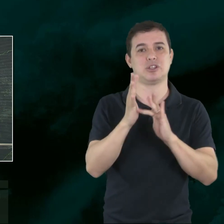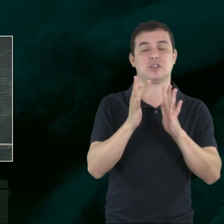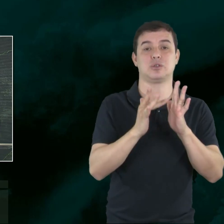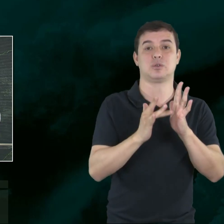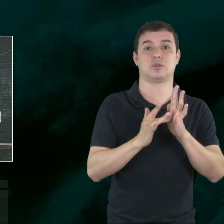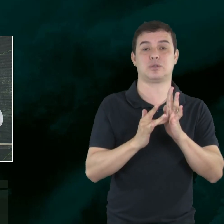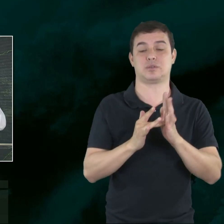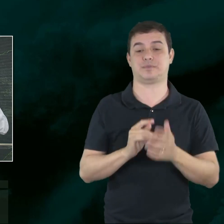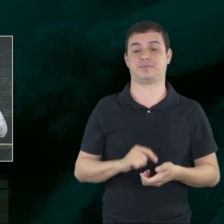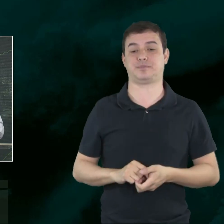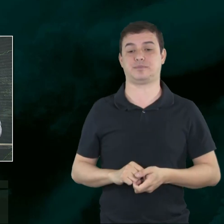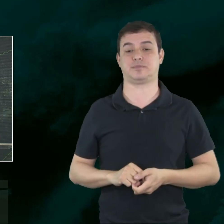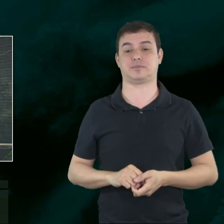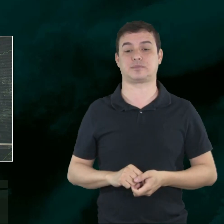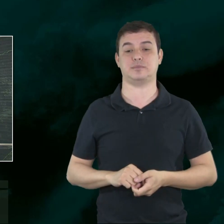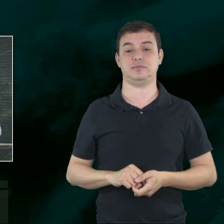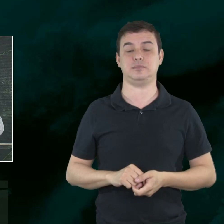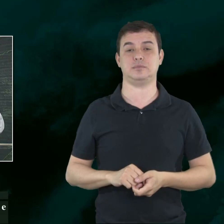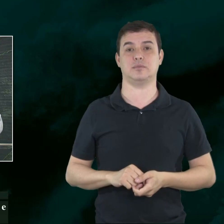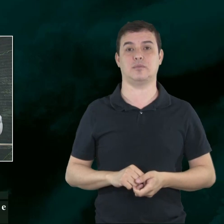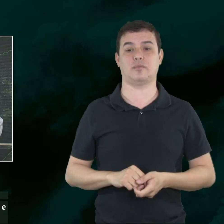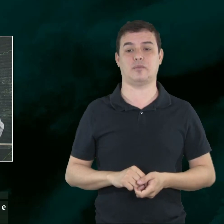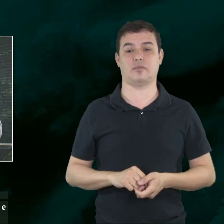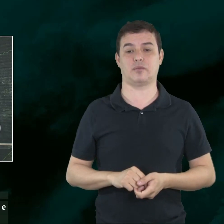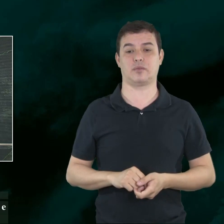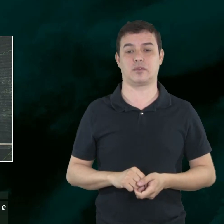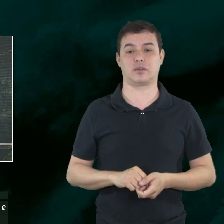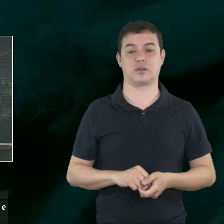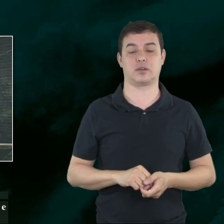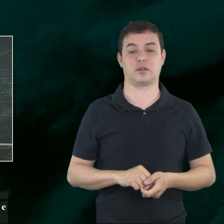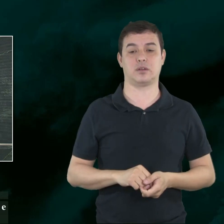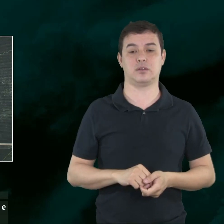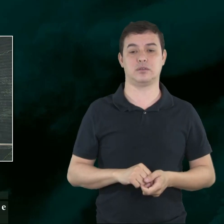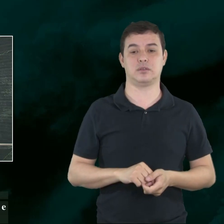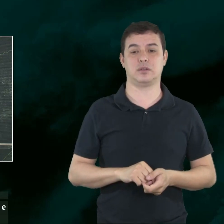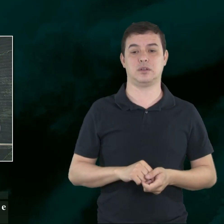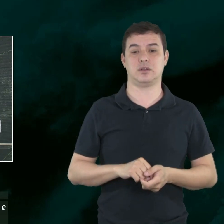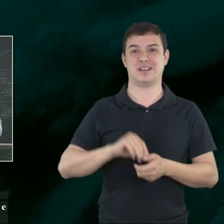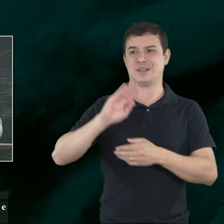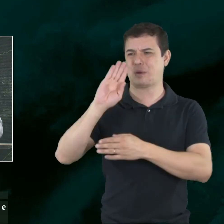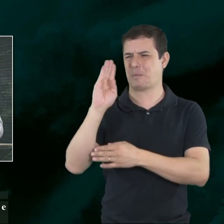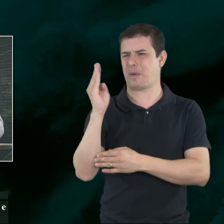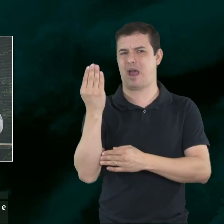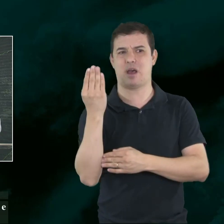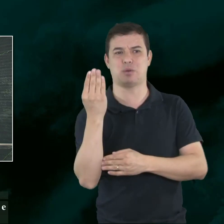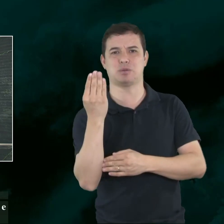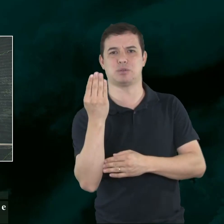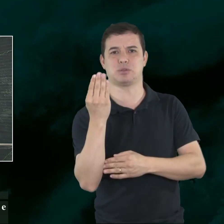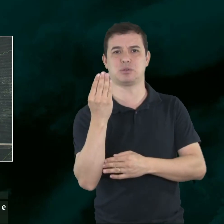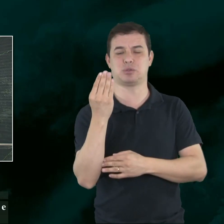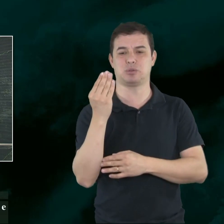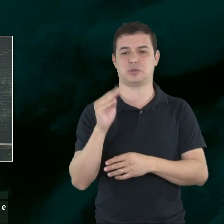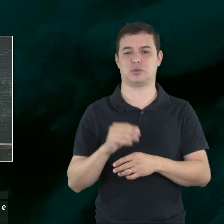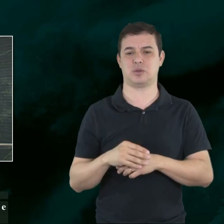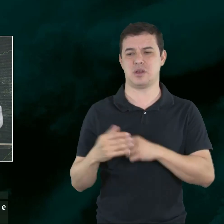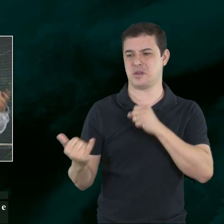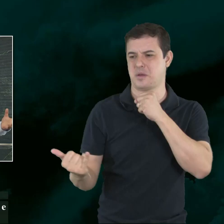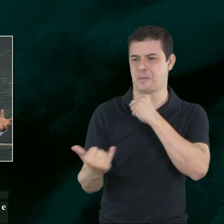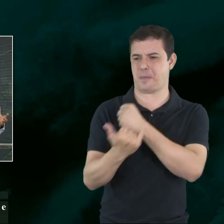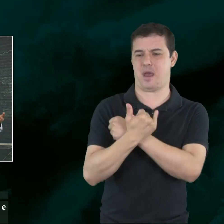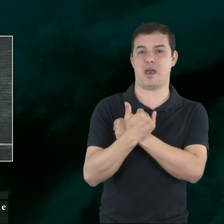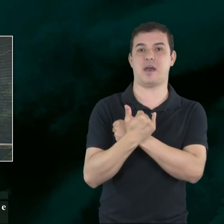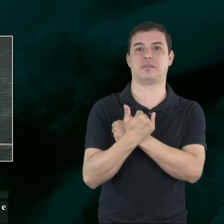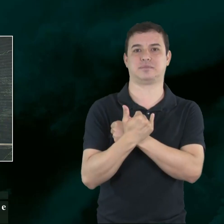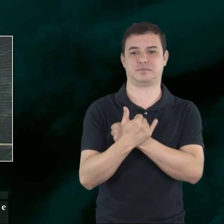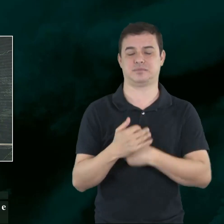tempo, muitos hão de se escandalizar, trair e odiar uns aos outros. Queridos irmãos, nós estamos, de certa